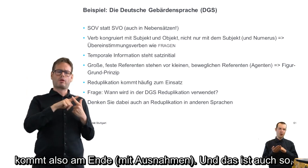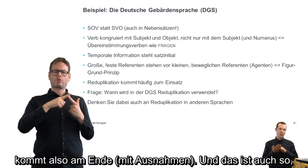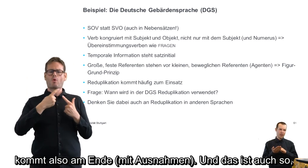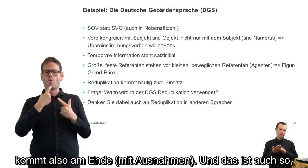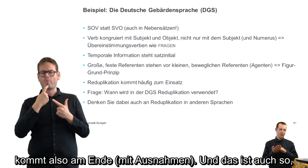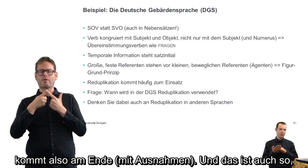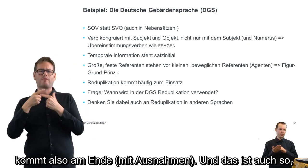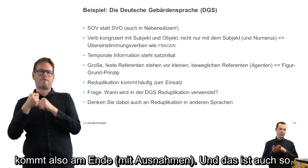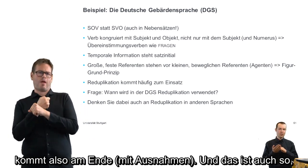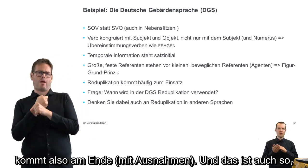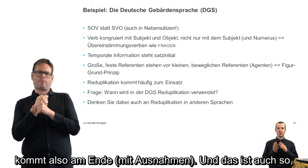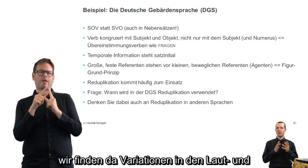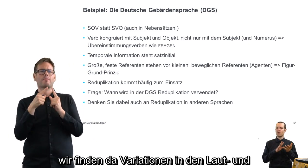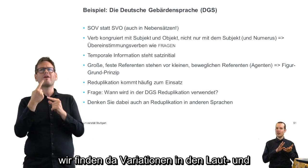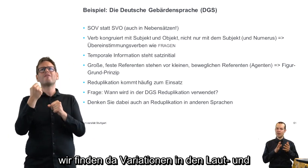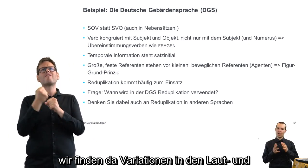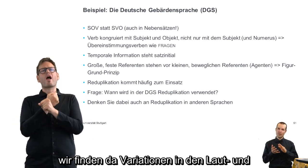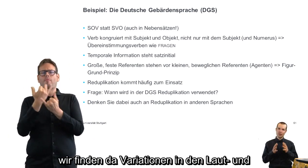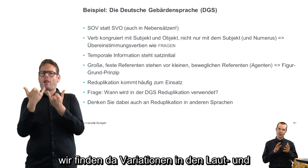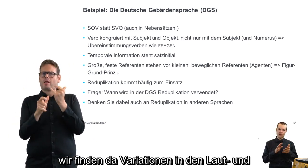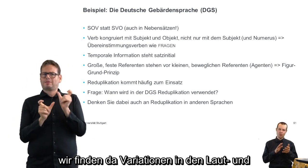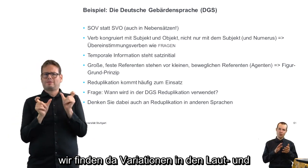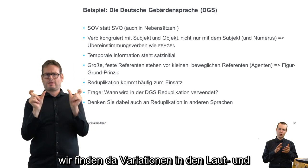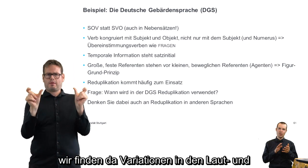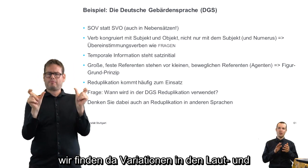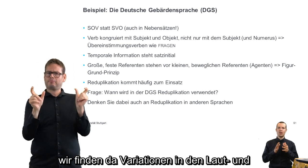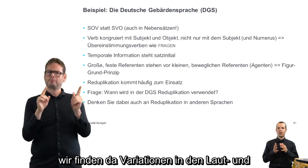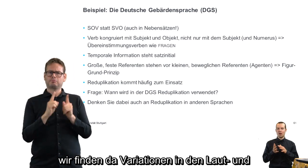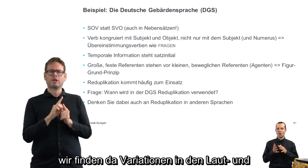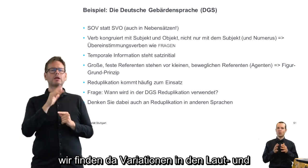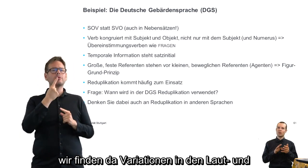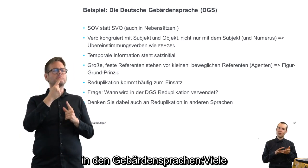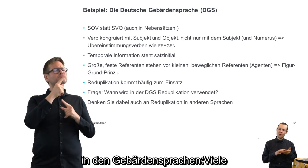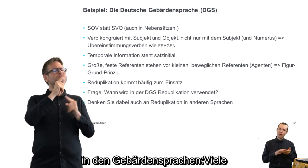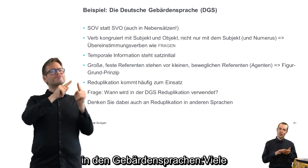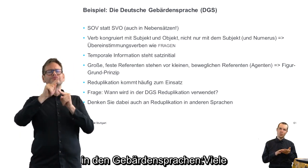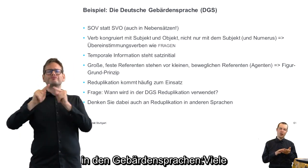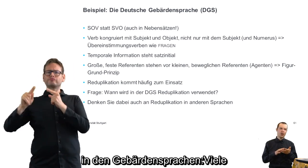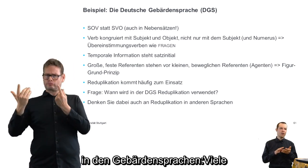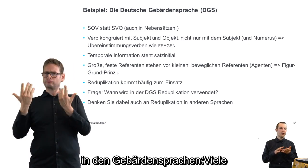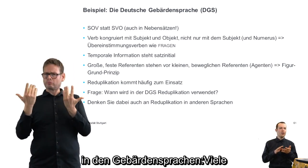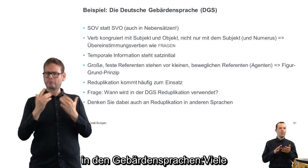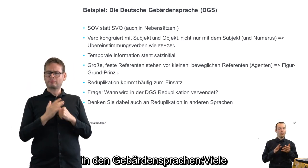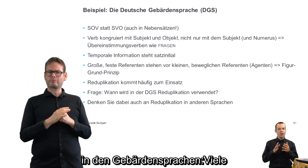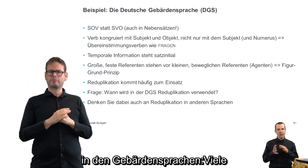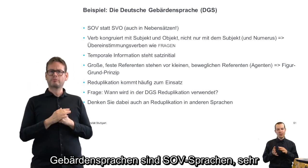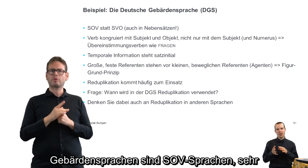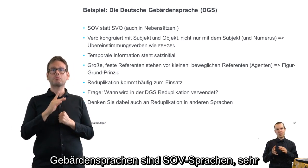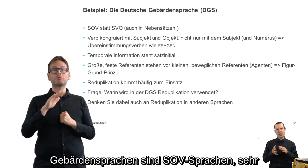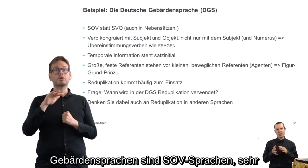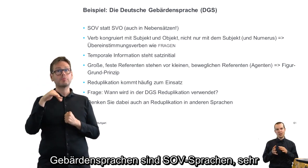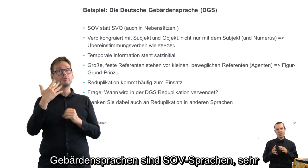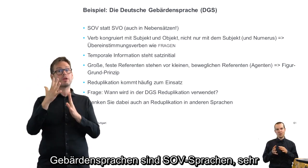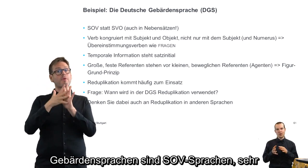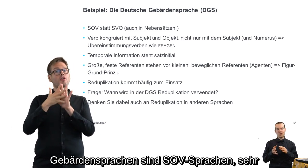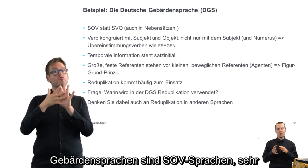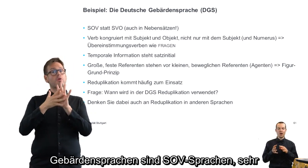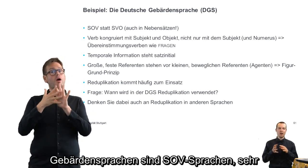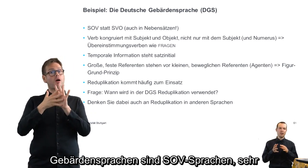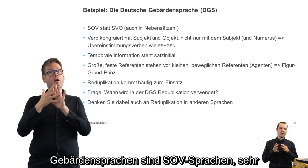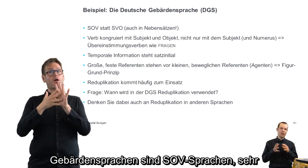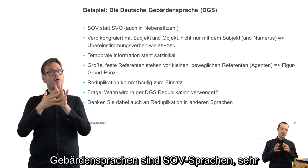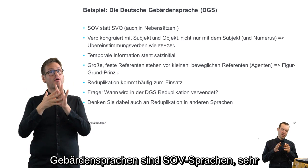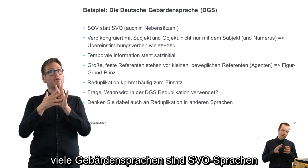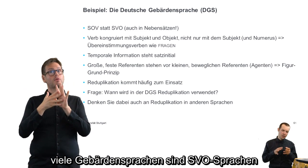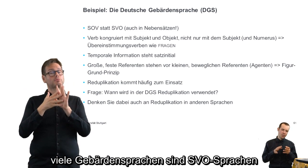Verb kommt also am Ende und das ist auch so wir finden da Variationen in den Laut und in den Gebärdensprachen viele Gebärdensprachen sind SOV